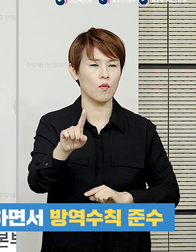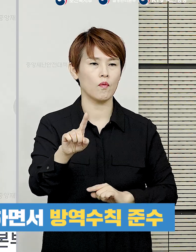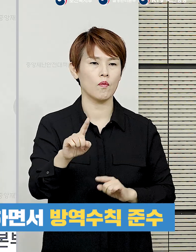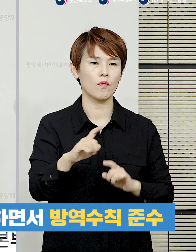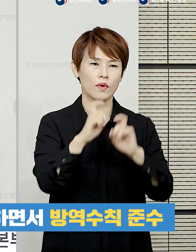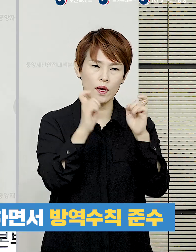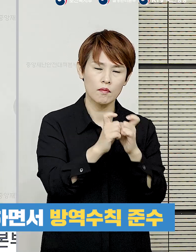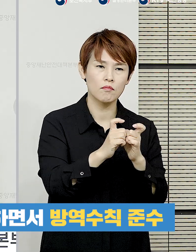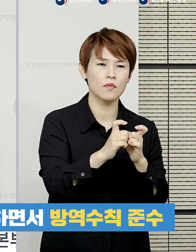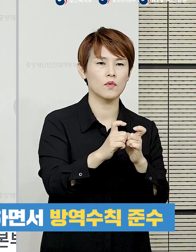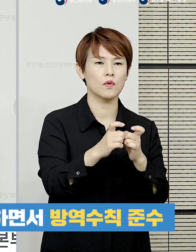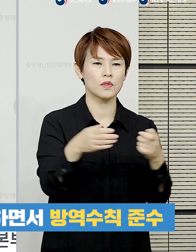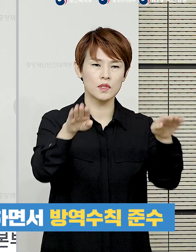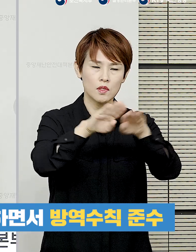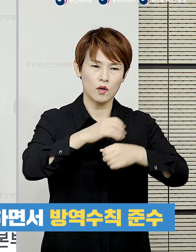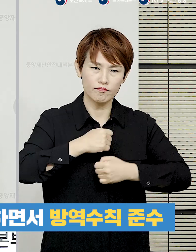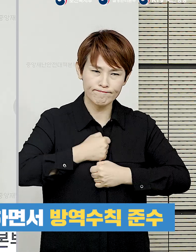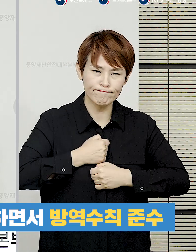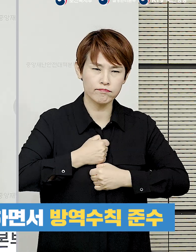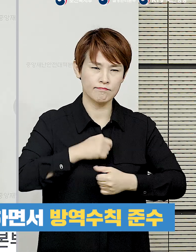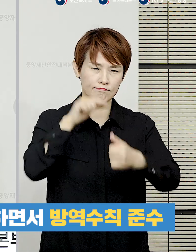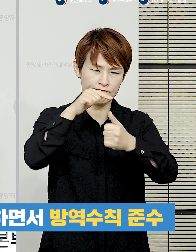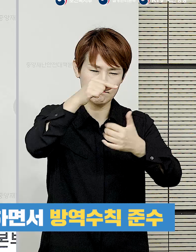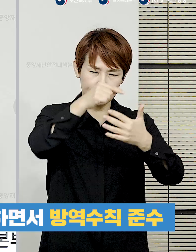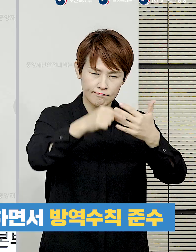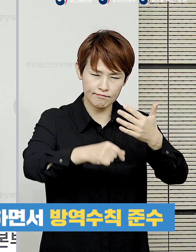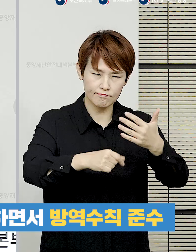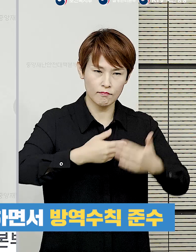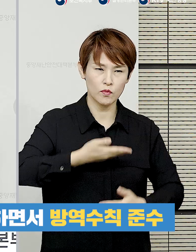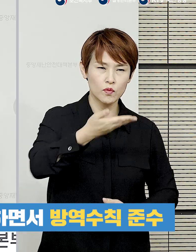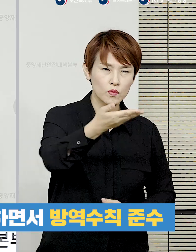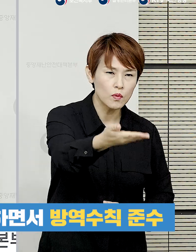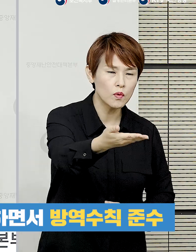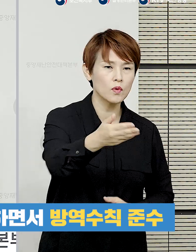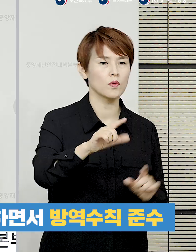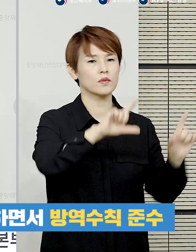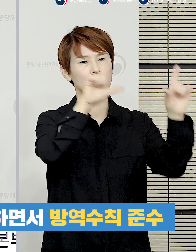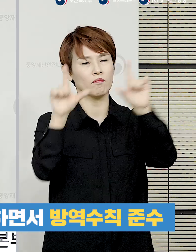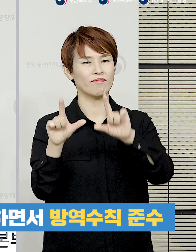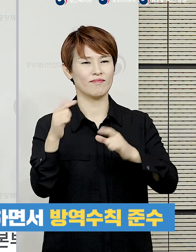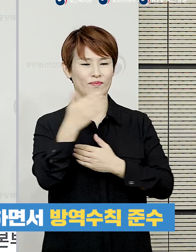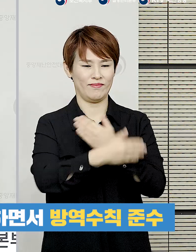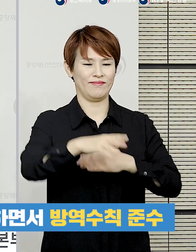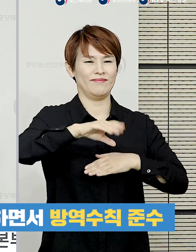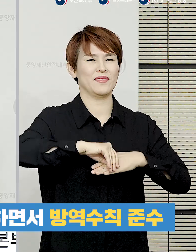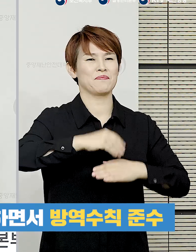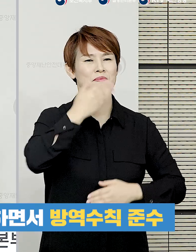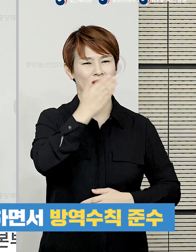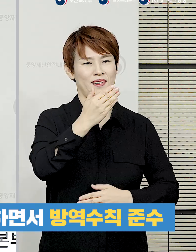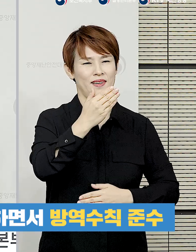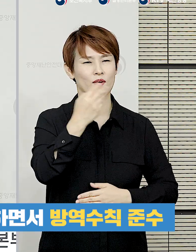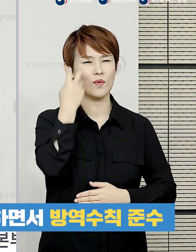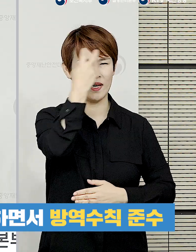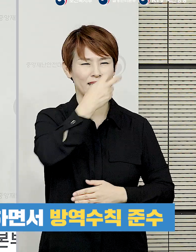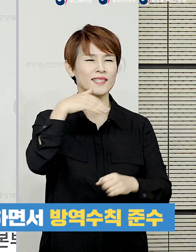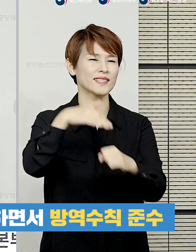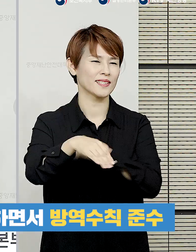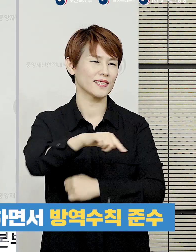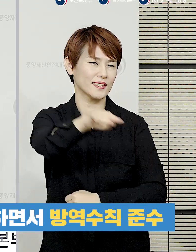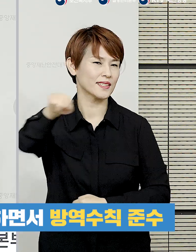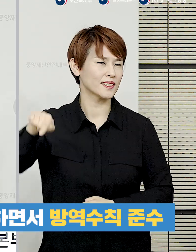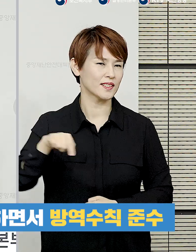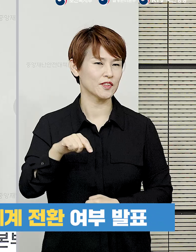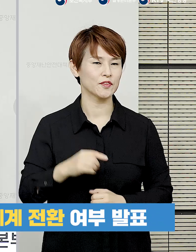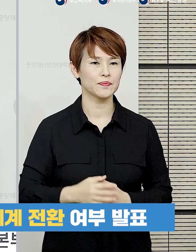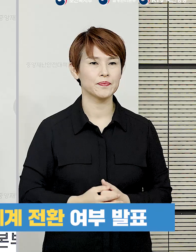시설들이 지켜야 되는 수칙들을 안내하고 그게 일상생활에서 습관화되도록 이렇게 관리해 나가는 그런